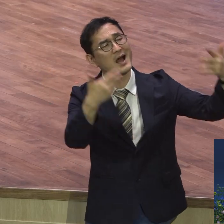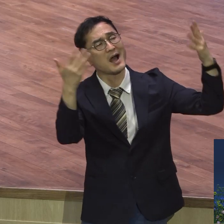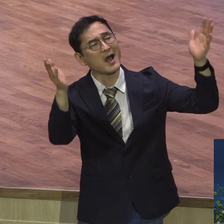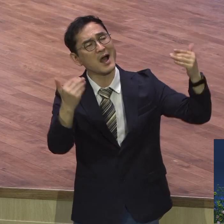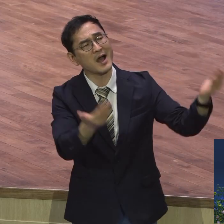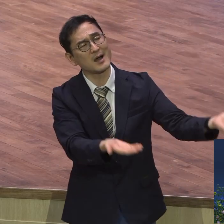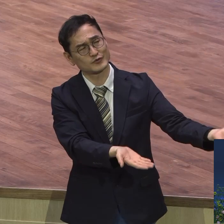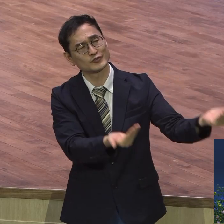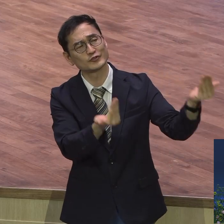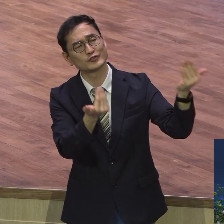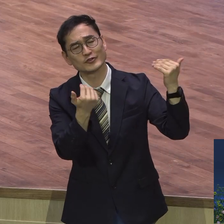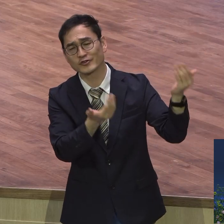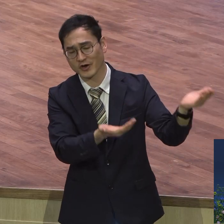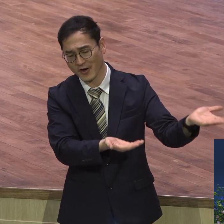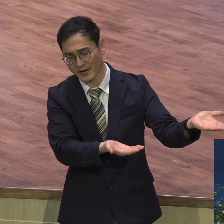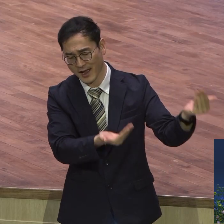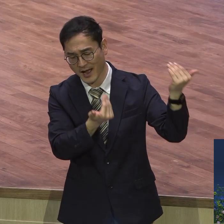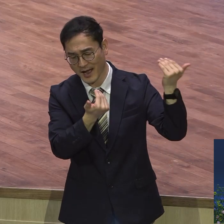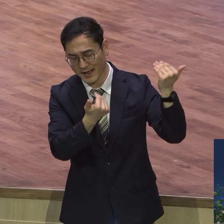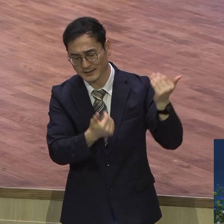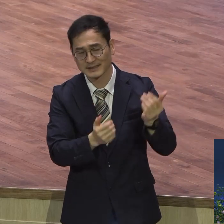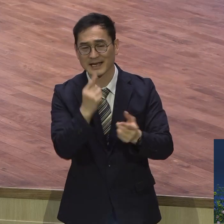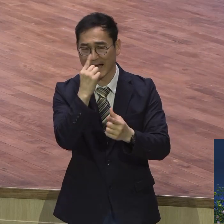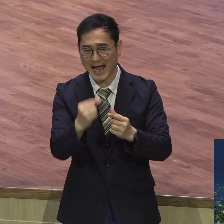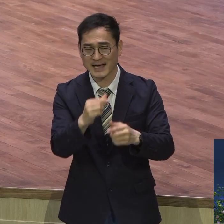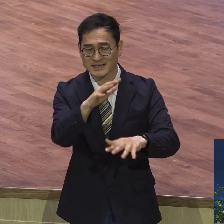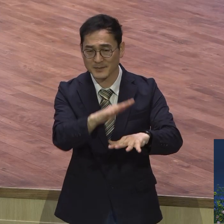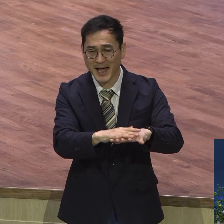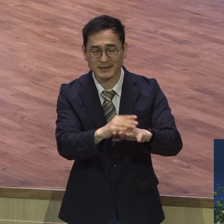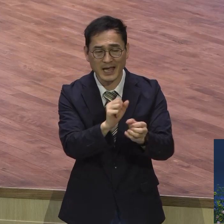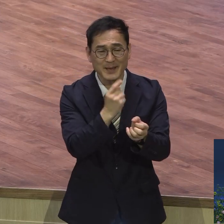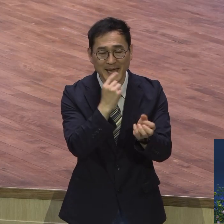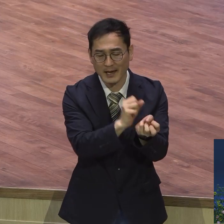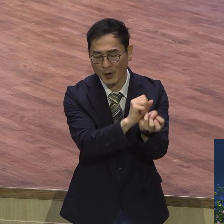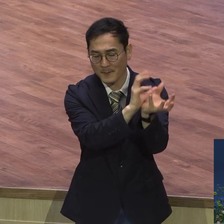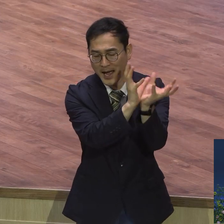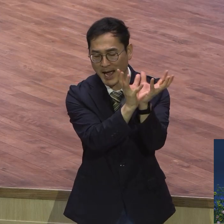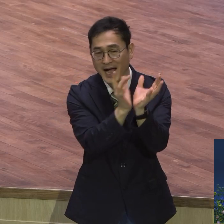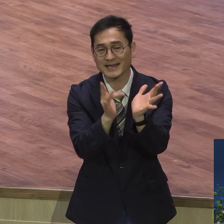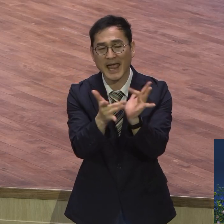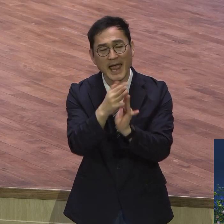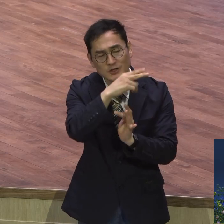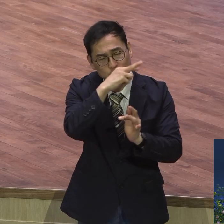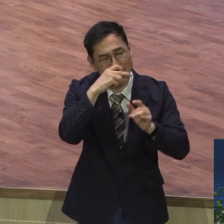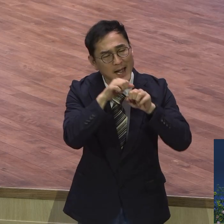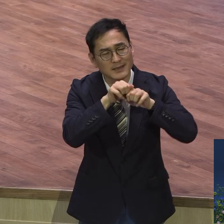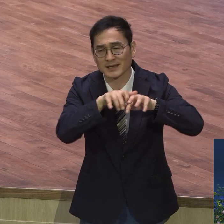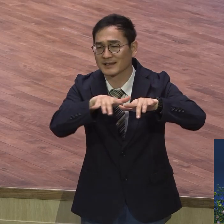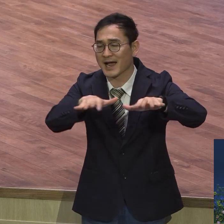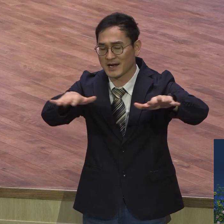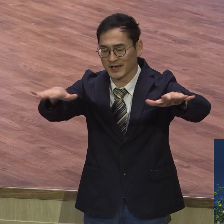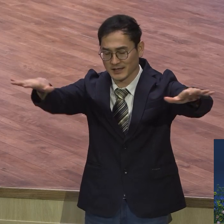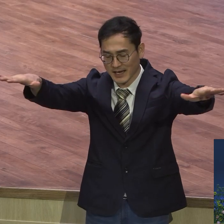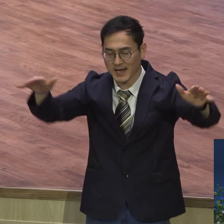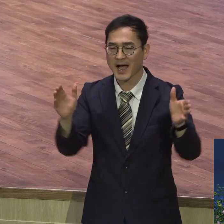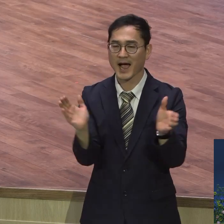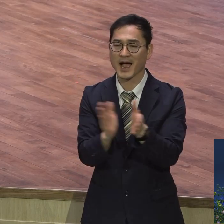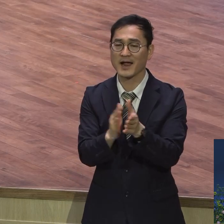꿈아 부르라 다시 말게 백합과 예수 양기